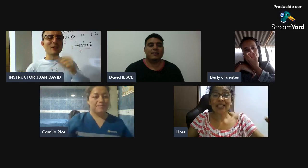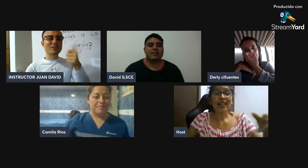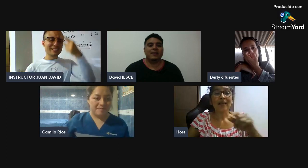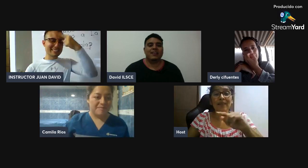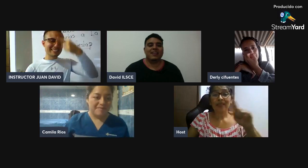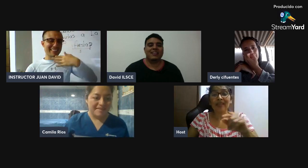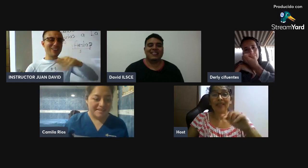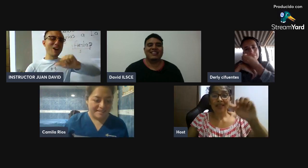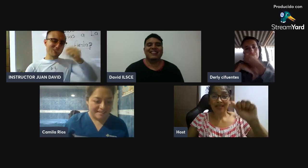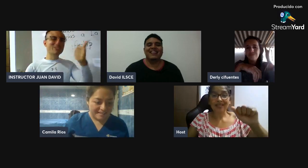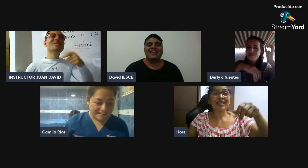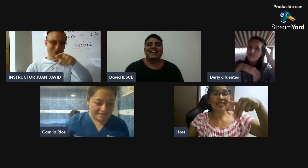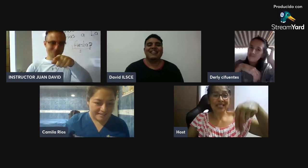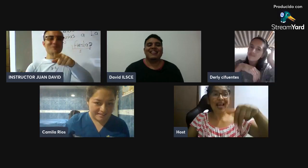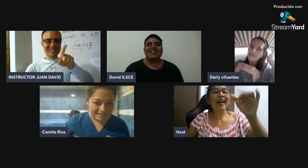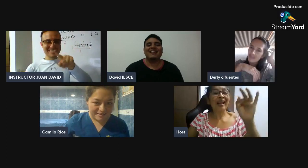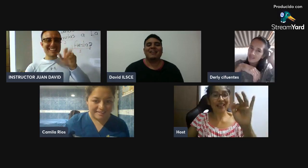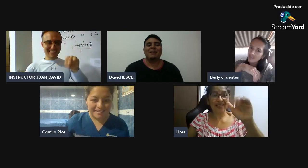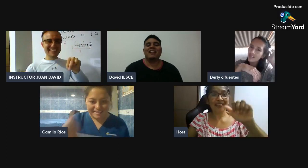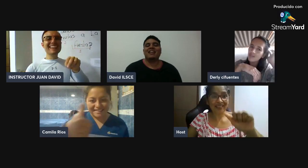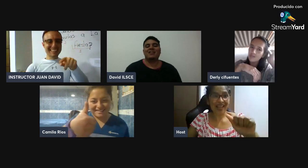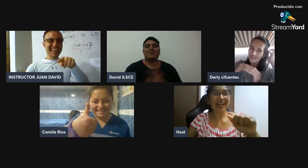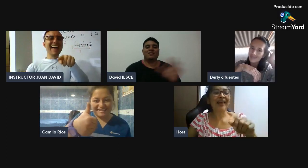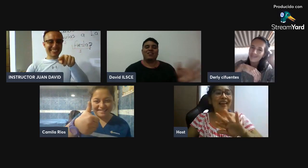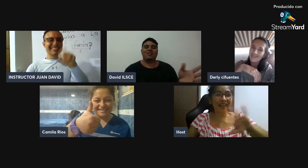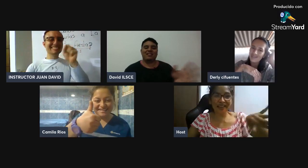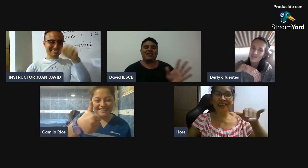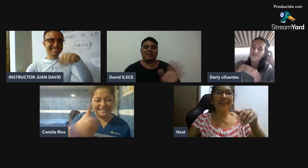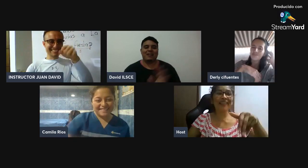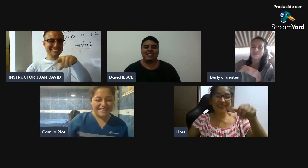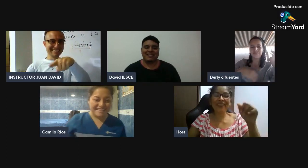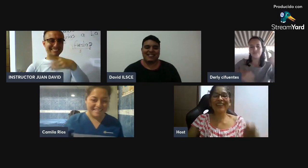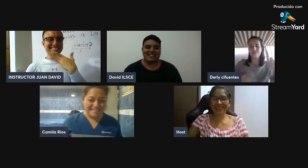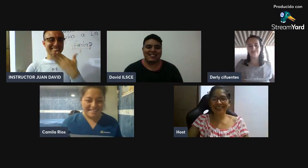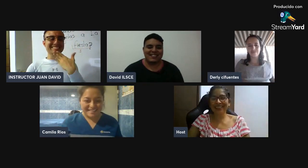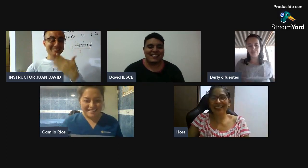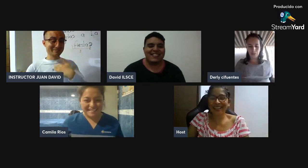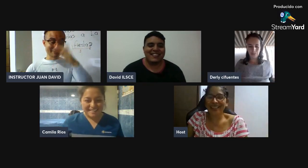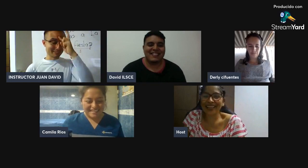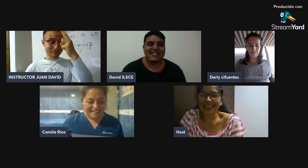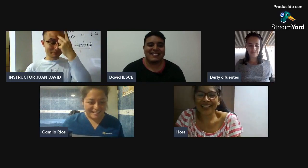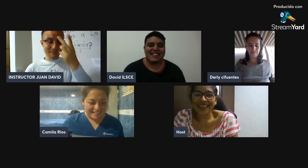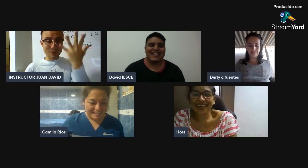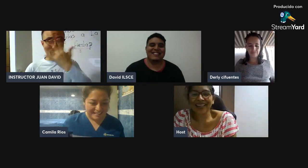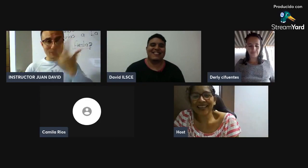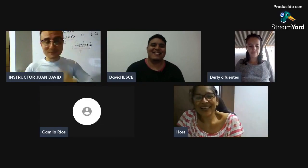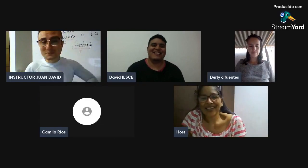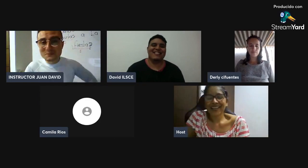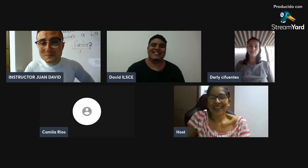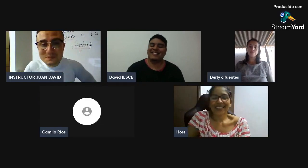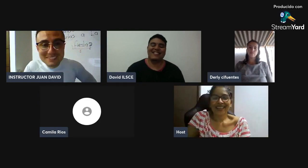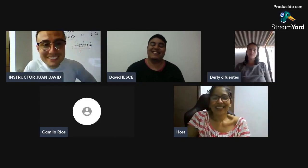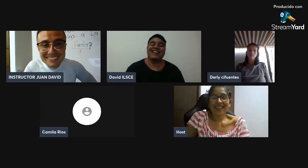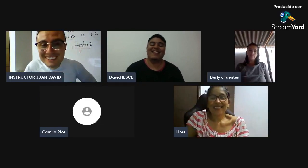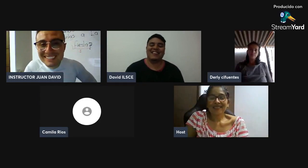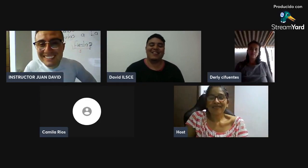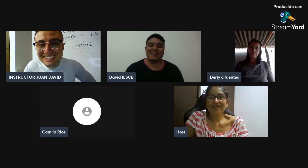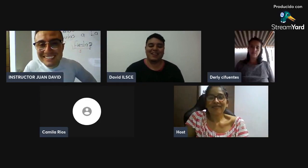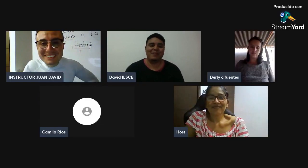es así gracias qué pena que la confundir con santa marta exacto gracias está equivocada o me